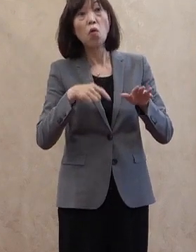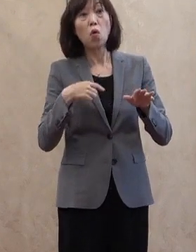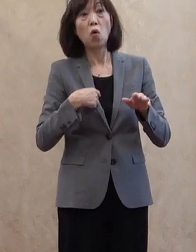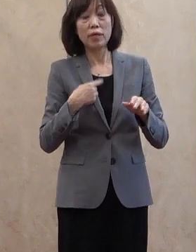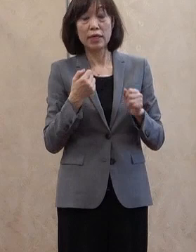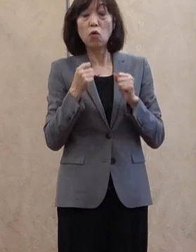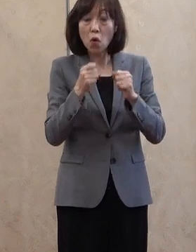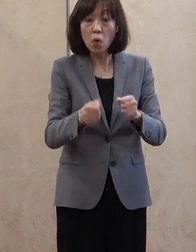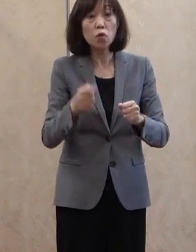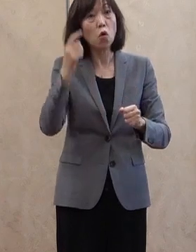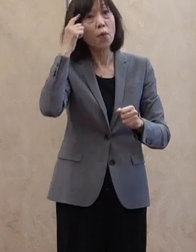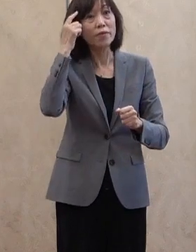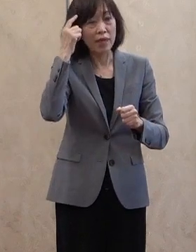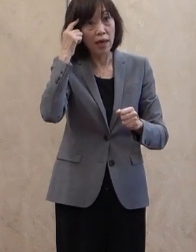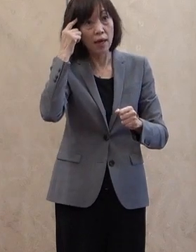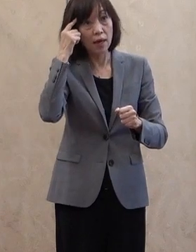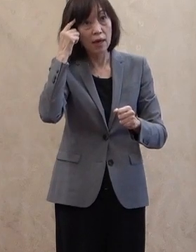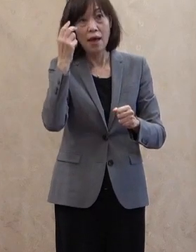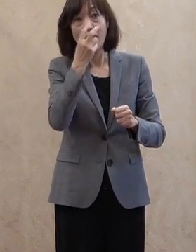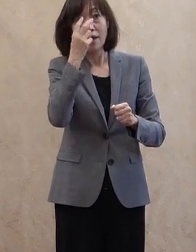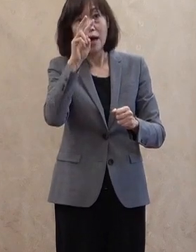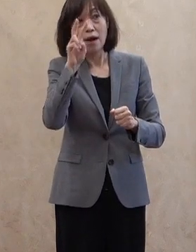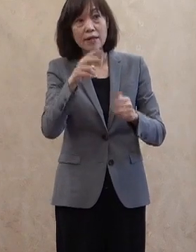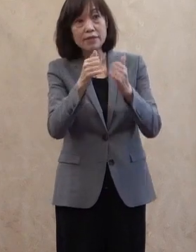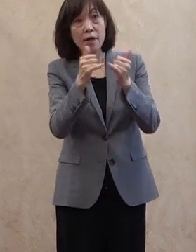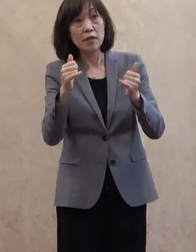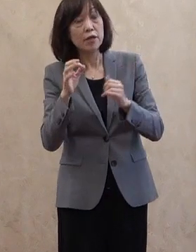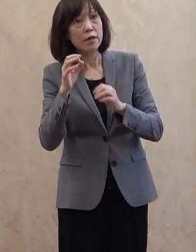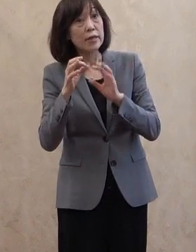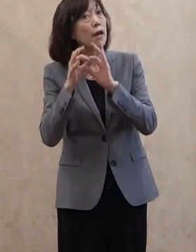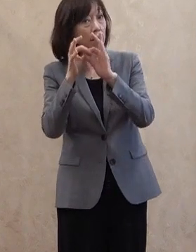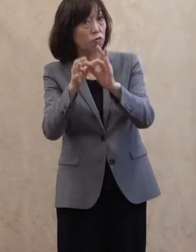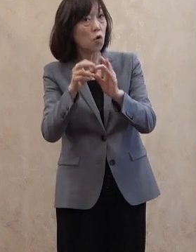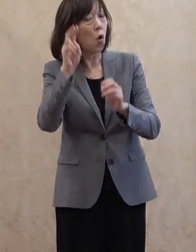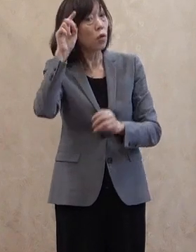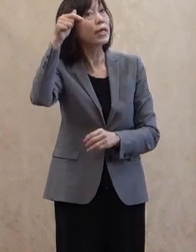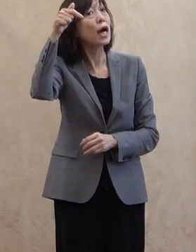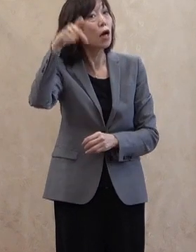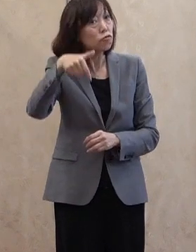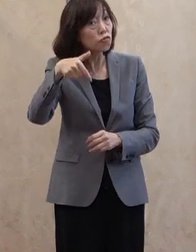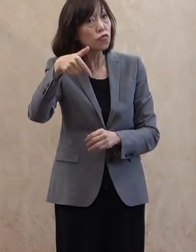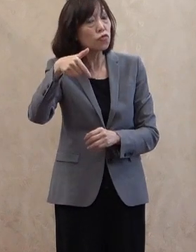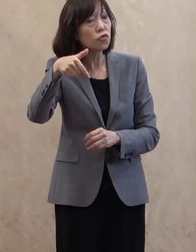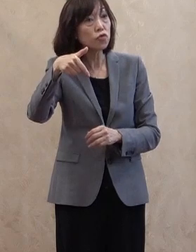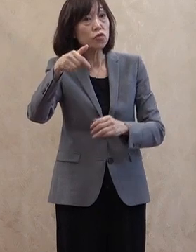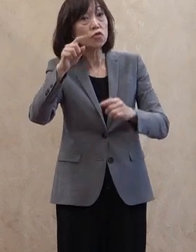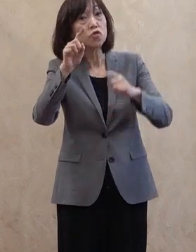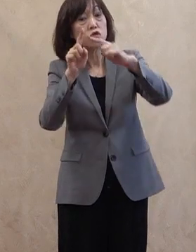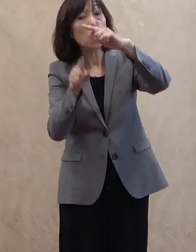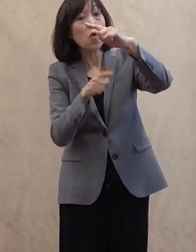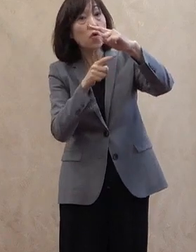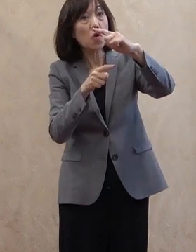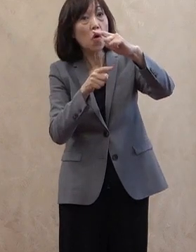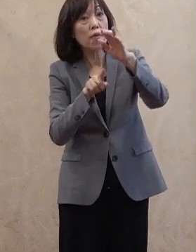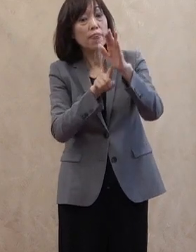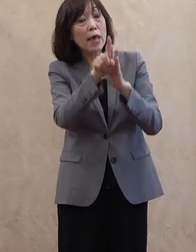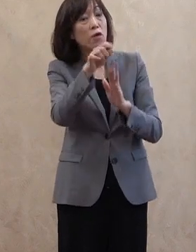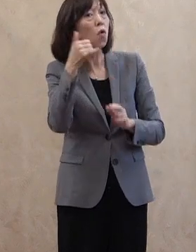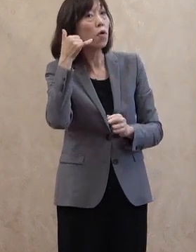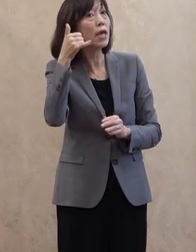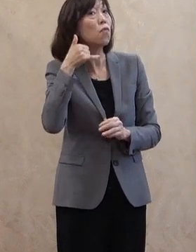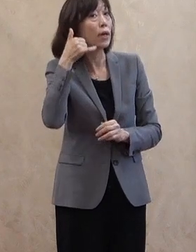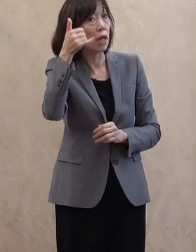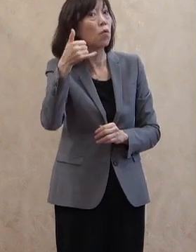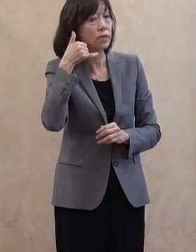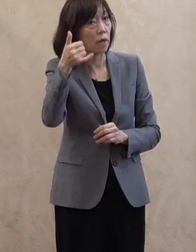こうと思って、幹事社の方に連絡しようと思って大阪府庁の代表電話に電話してですね、昼前からやってるん